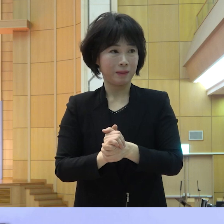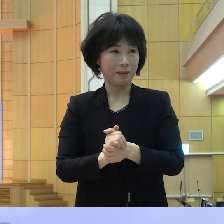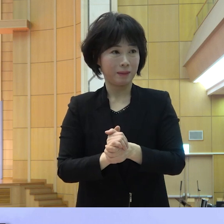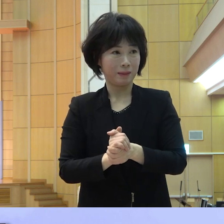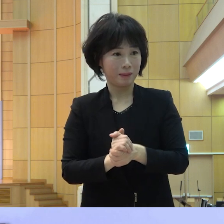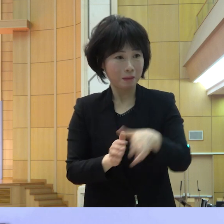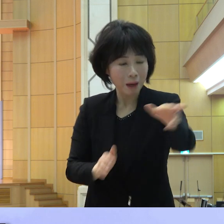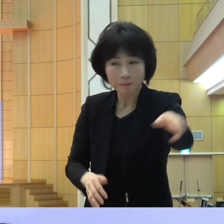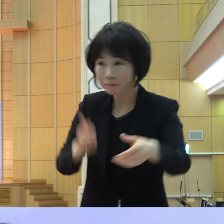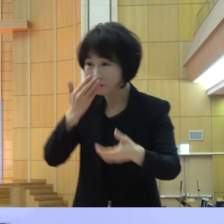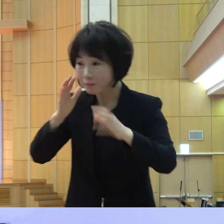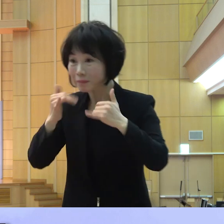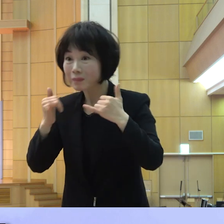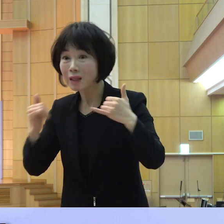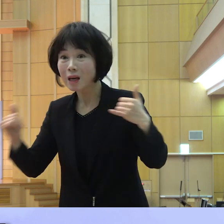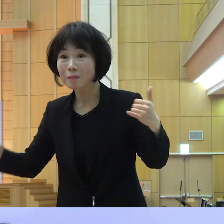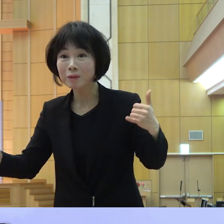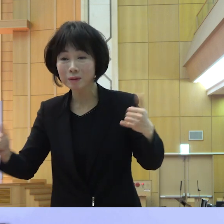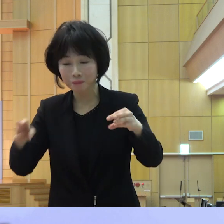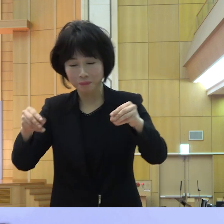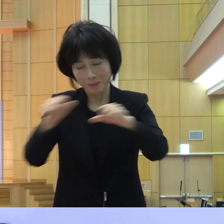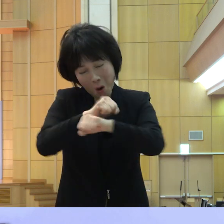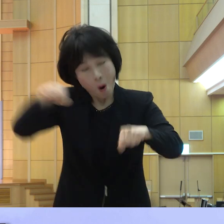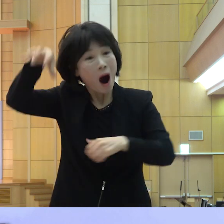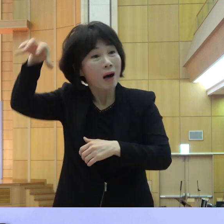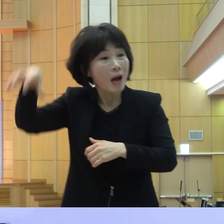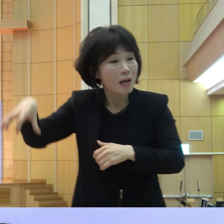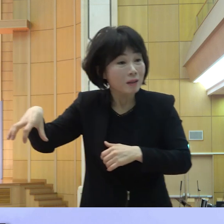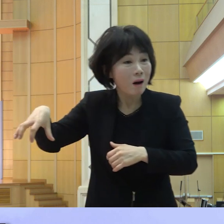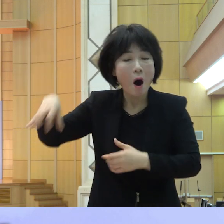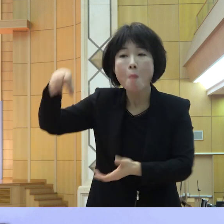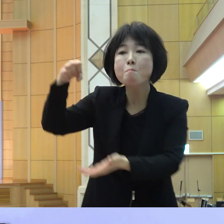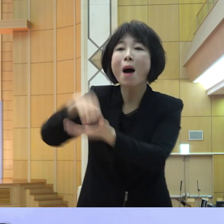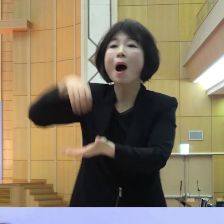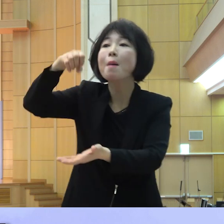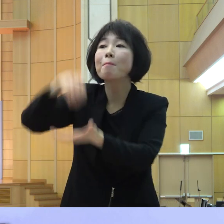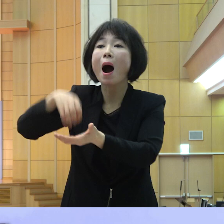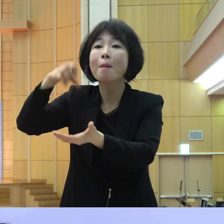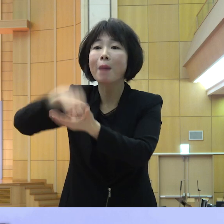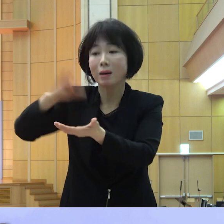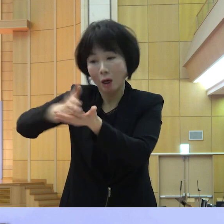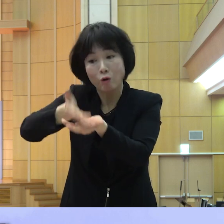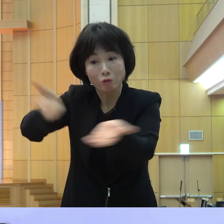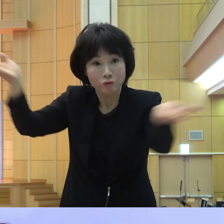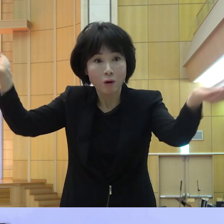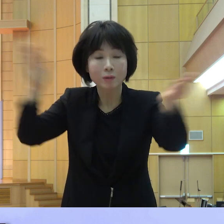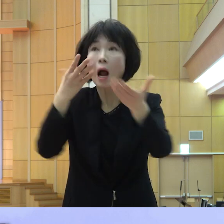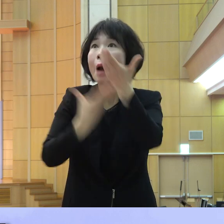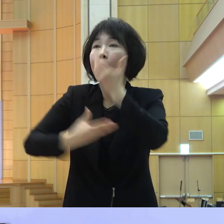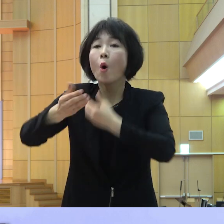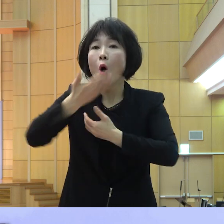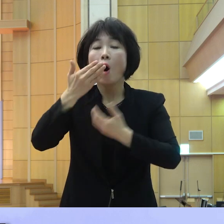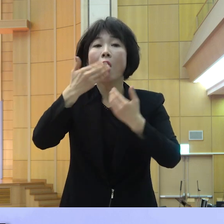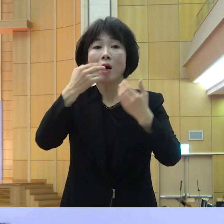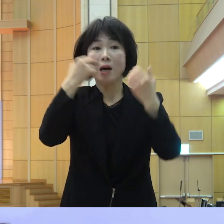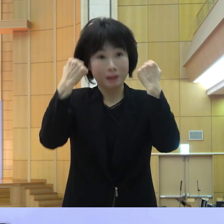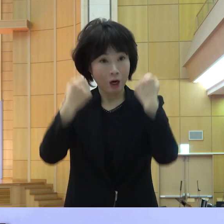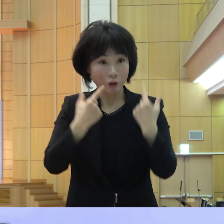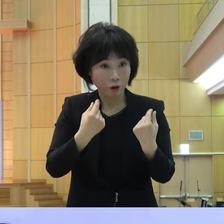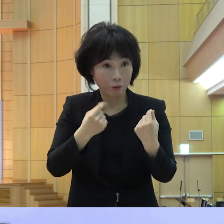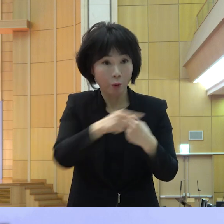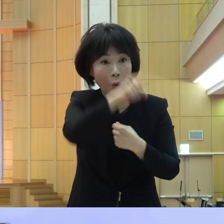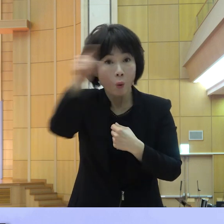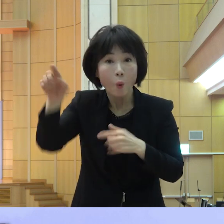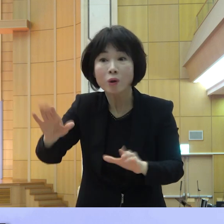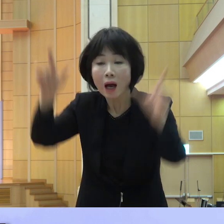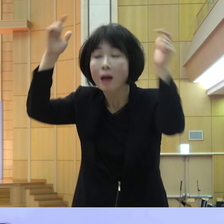백성이 광야에서 만나를 먹인 것이 결과적으로는 하나님의 말씀, 오늘날로 말하면 하나님의 말씀을